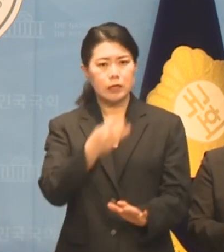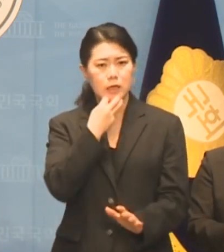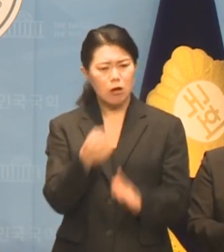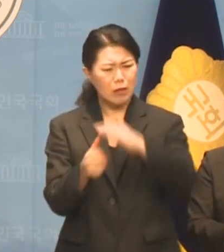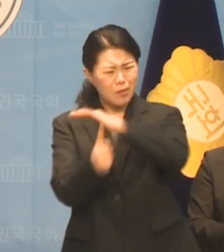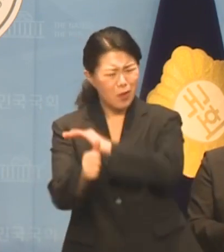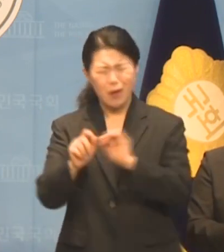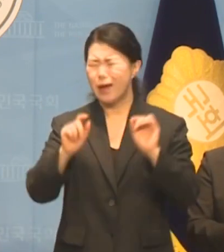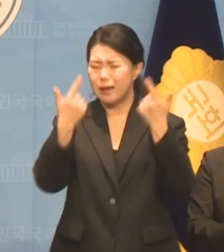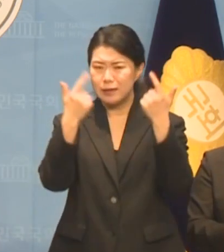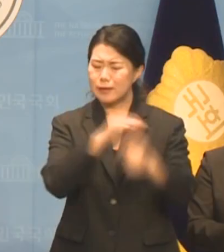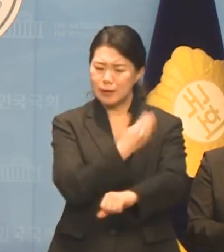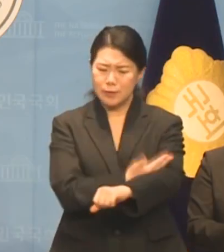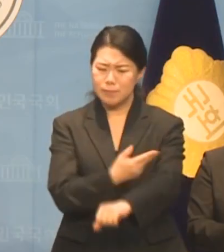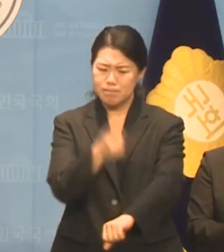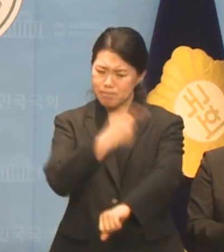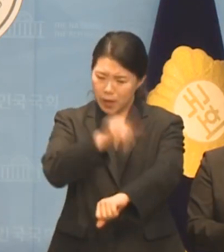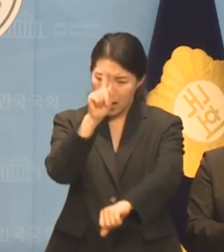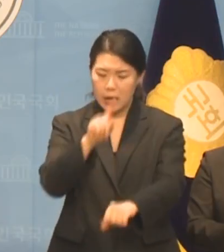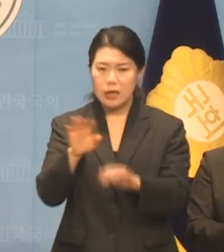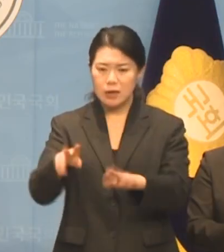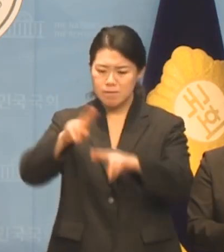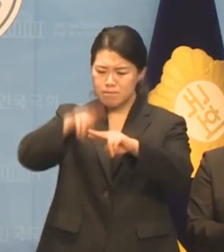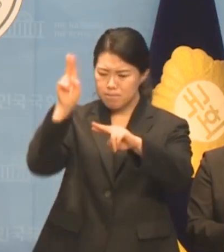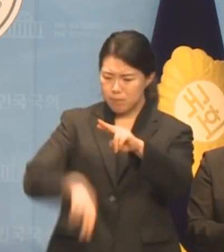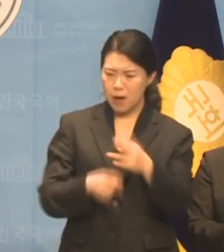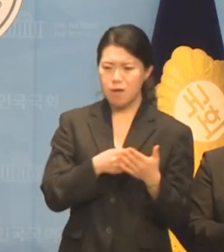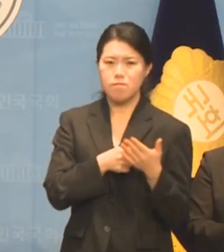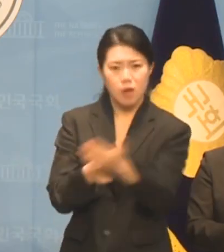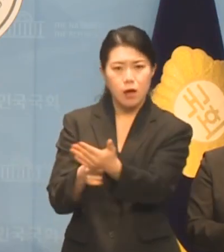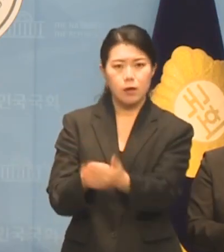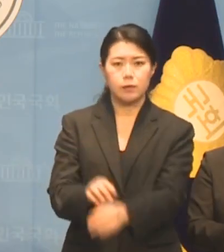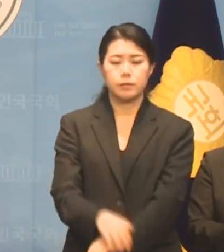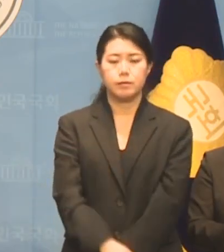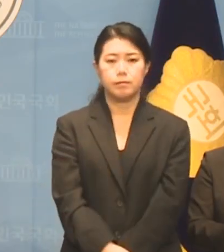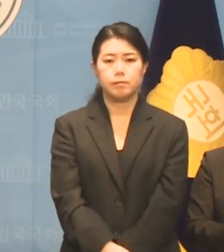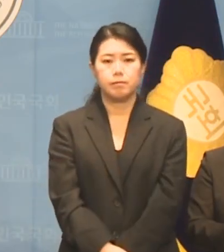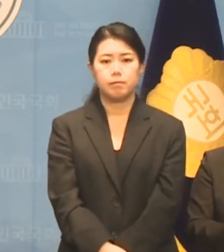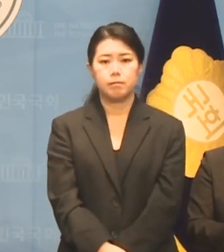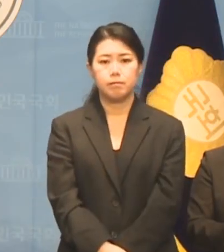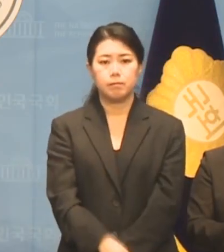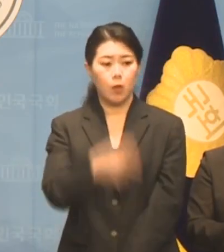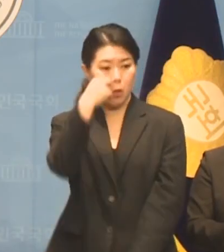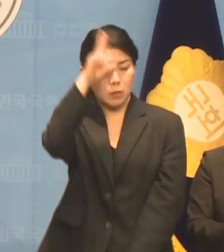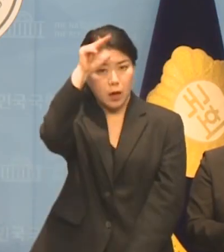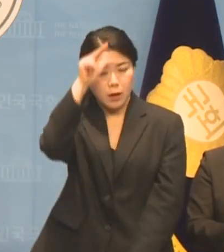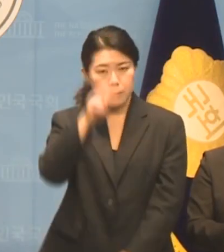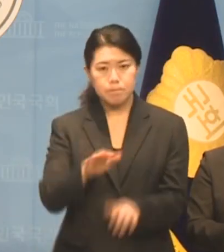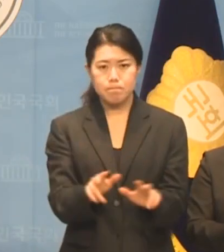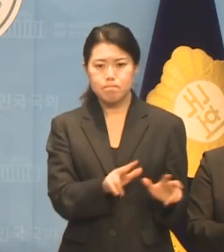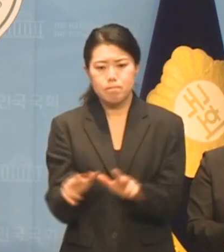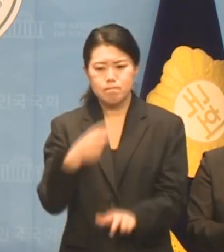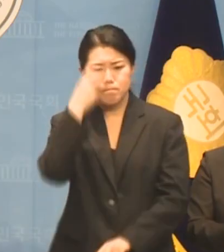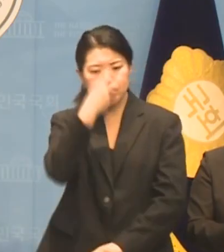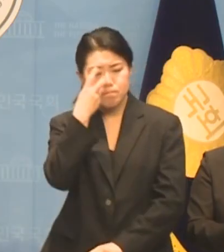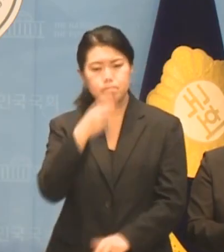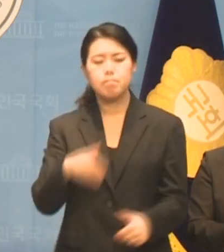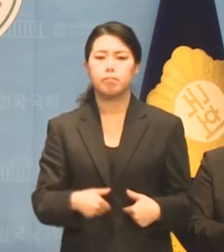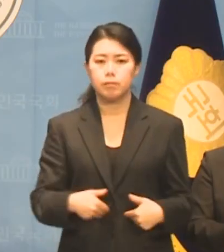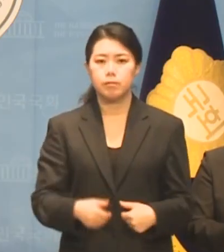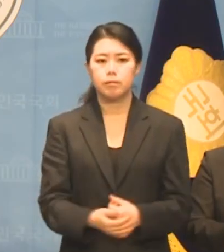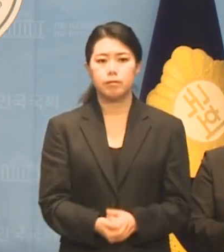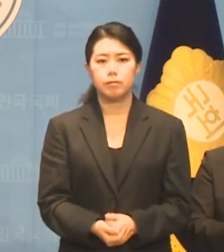대표할 자격이 없습니다. 즉각 서울시장직에서 사퇴할 것을 강력히 촉구합니다. 검찰은 즉각적인 수사에 착수해야